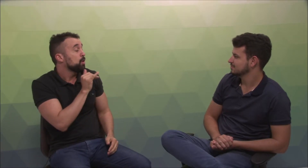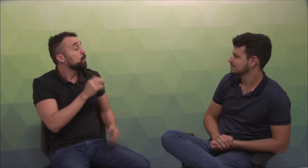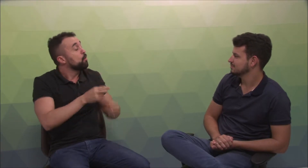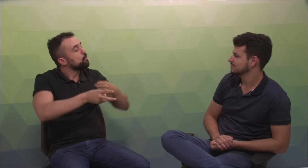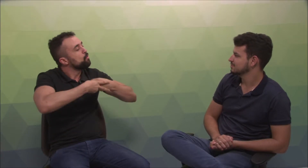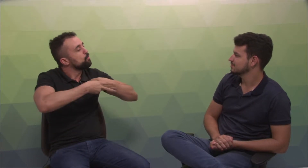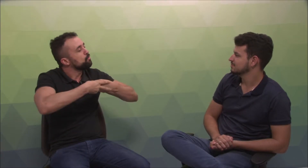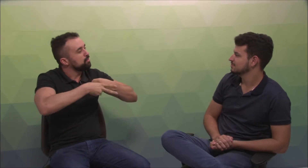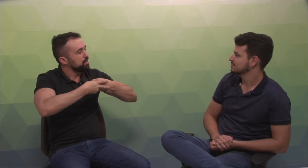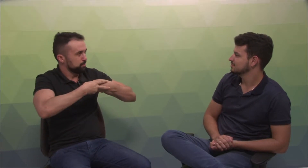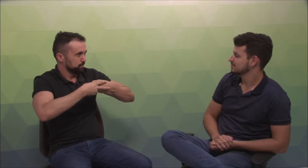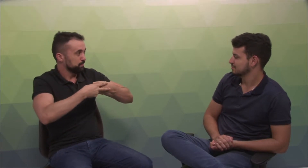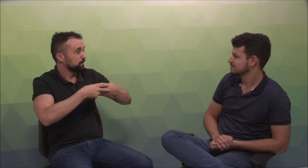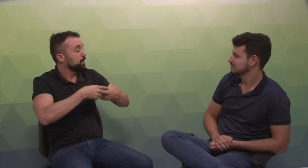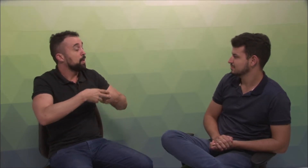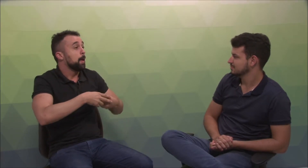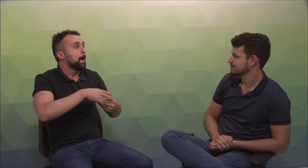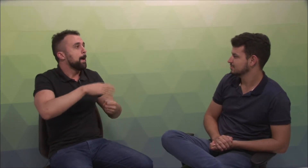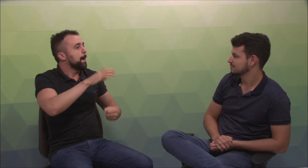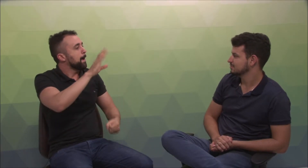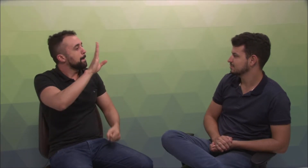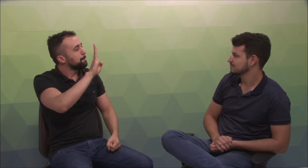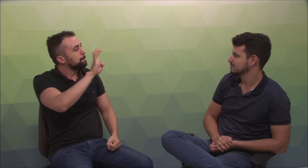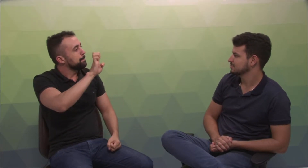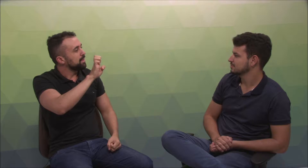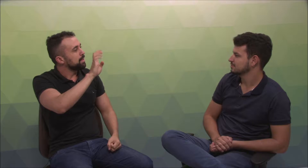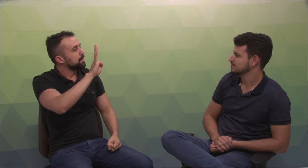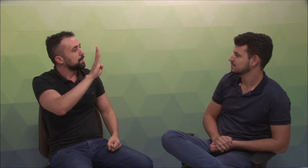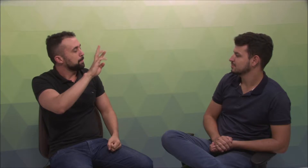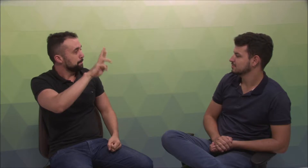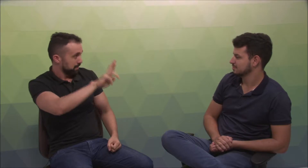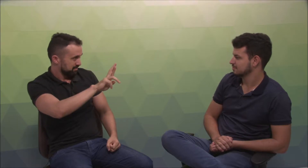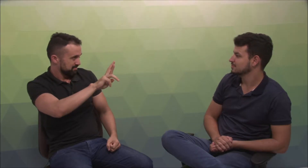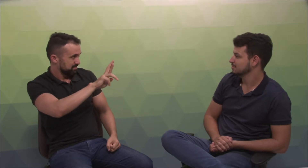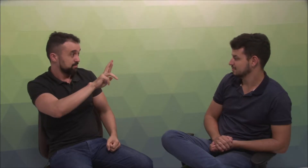Gabriel, dê um exemplo do verbo beber.